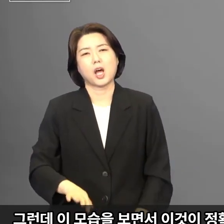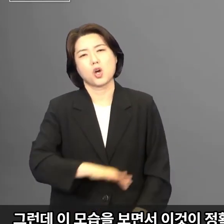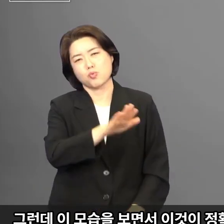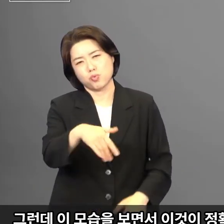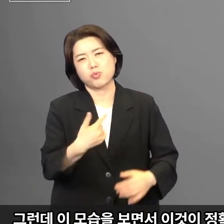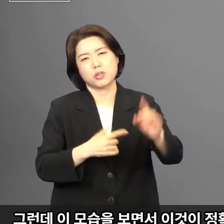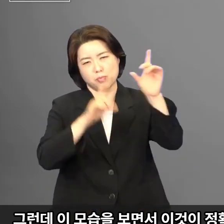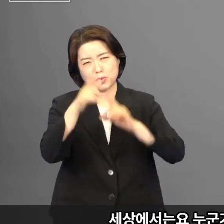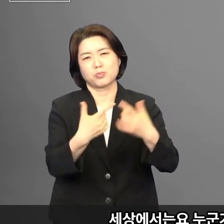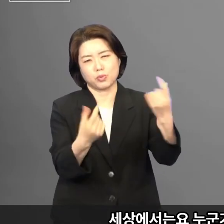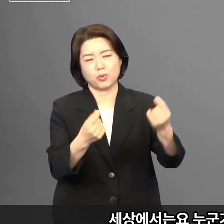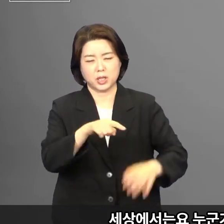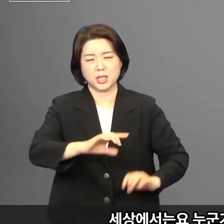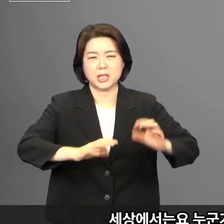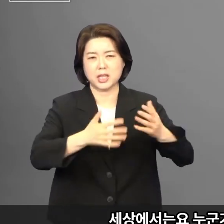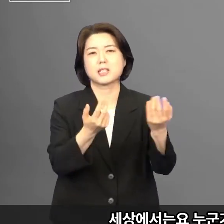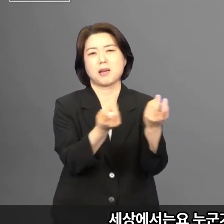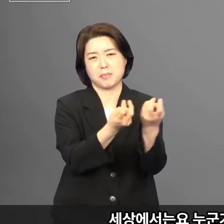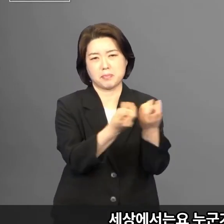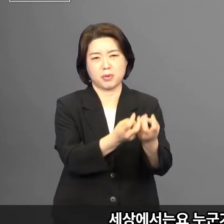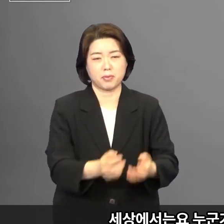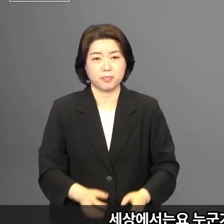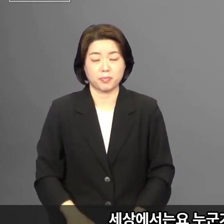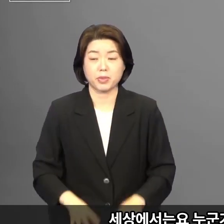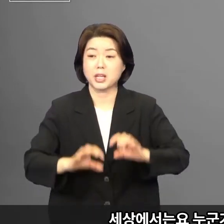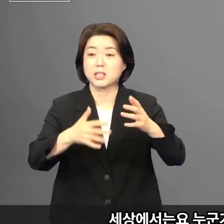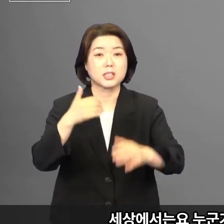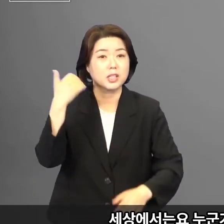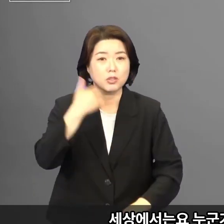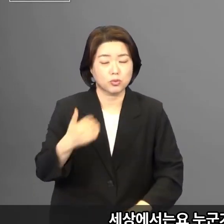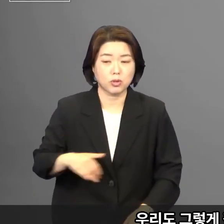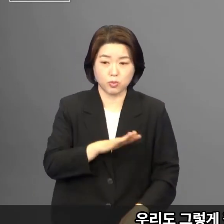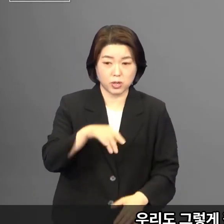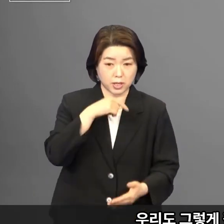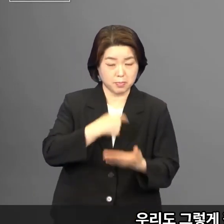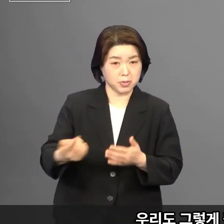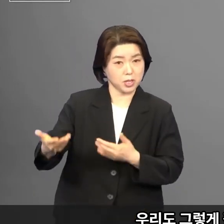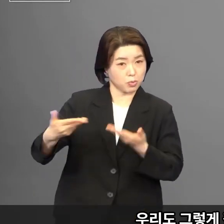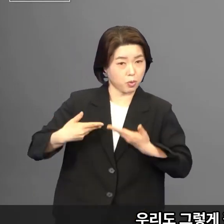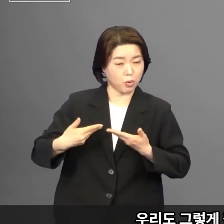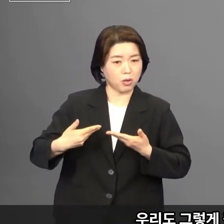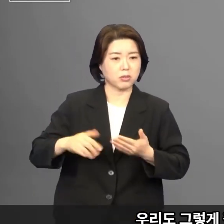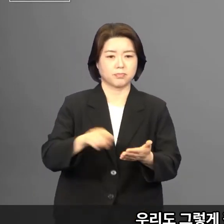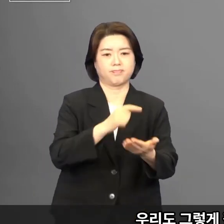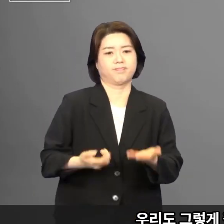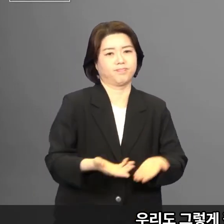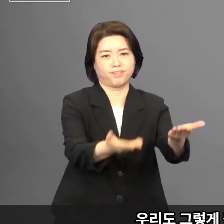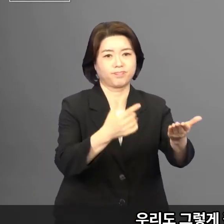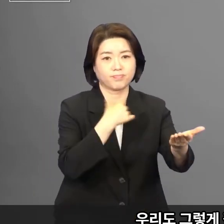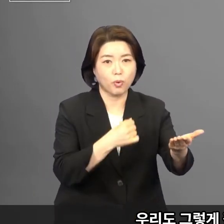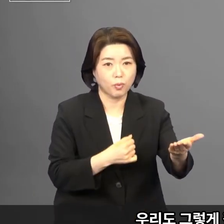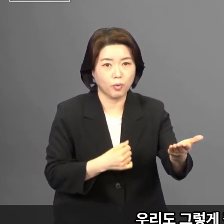세상의 방식이고요, 세상에서는요, 누군가가 우리에게 해를 가하면 우리도 그렇게 갚아주고 싶은 거예요.